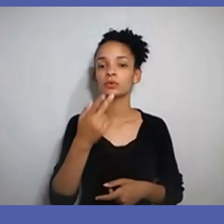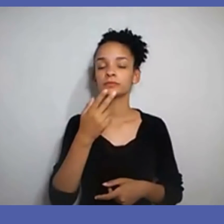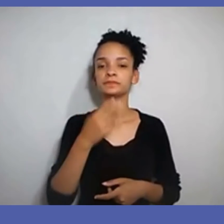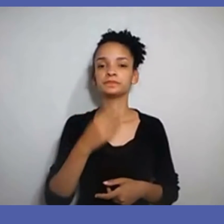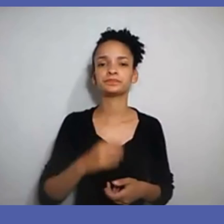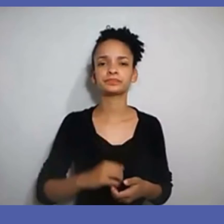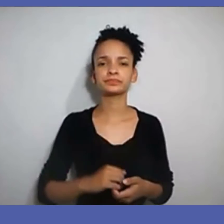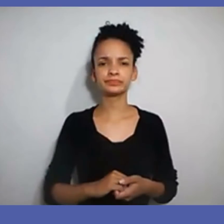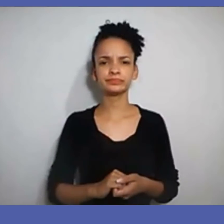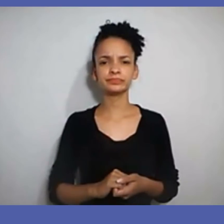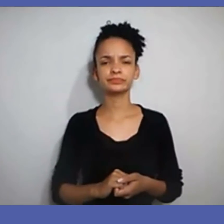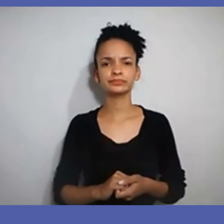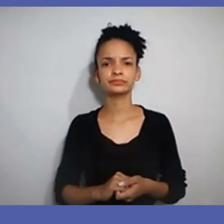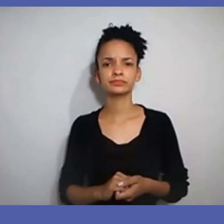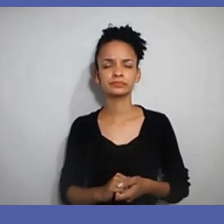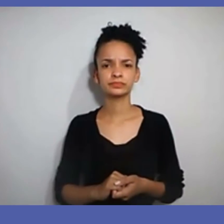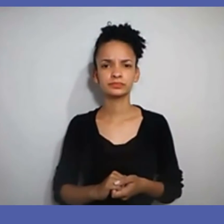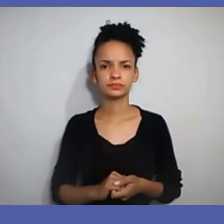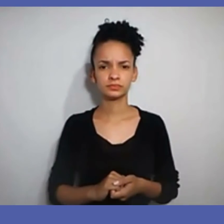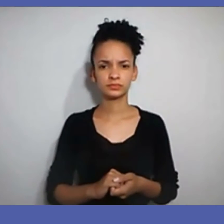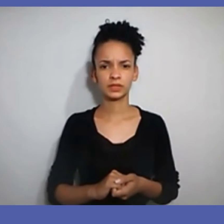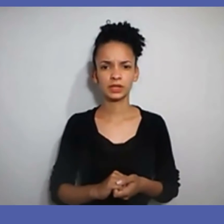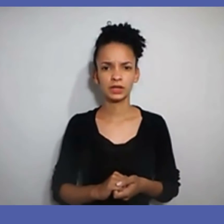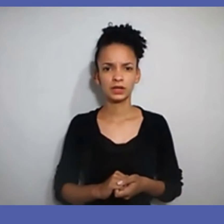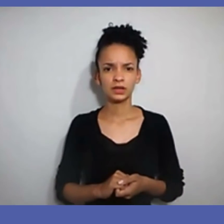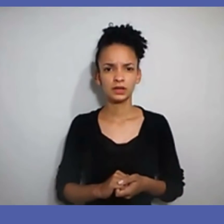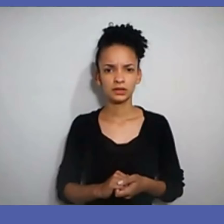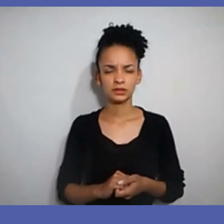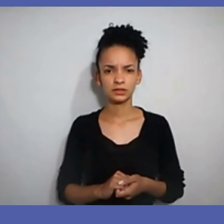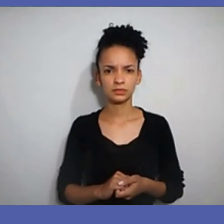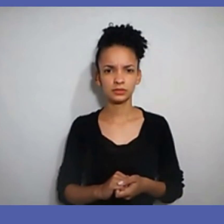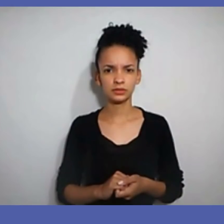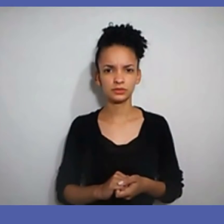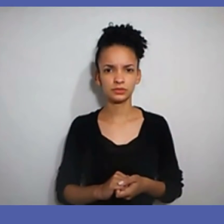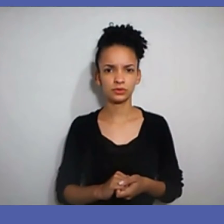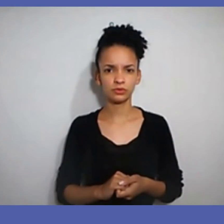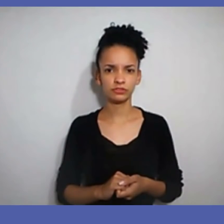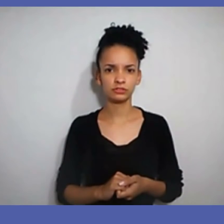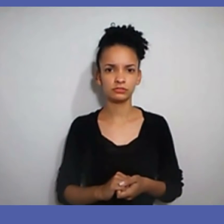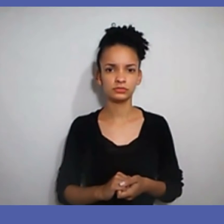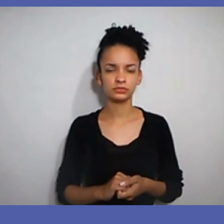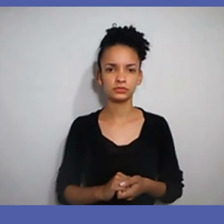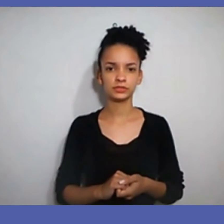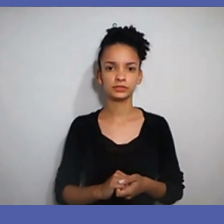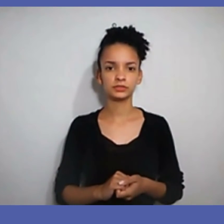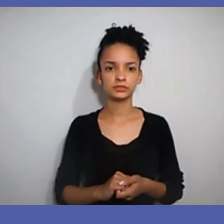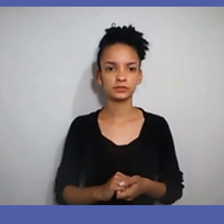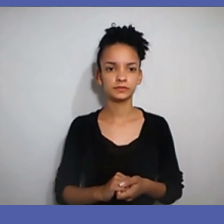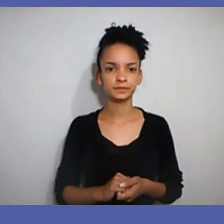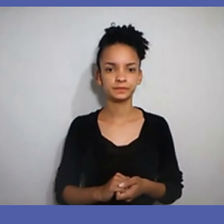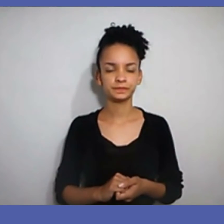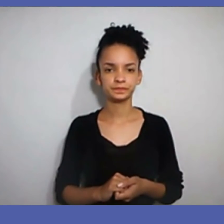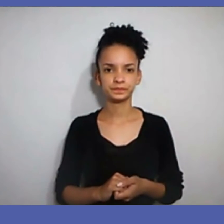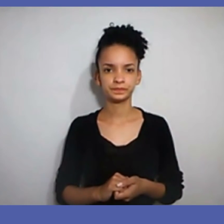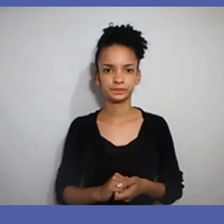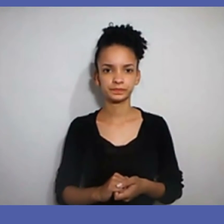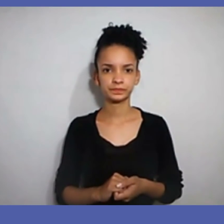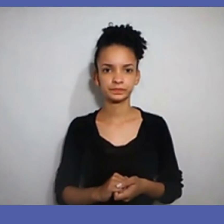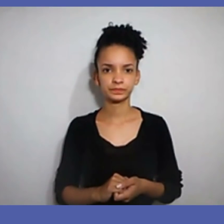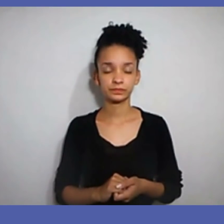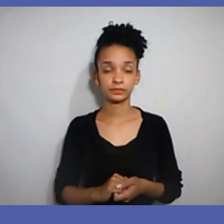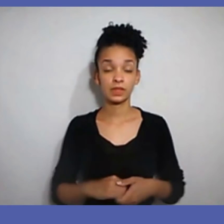Gênesis 6. Então aí sim começa a idolatria, começa então a